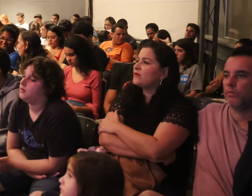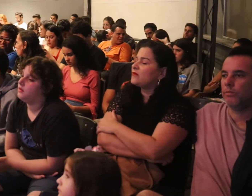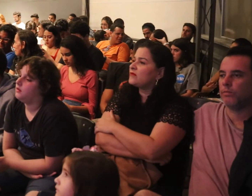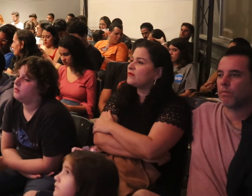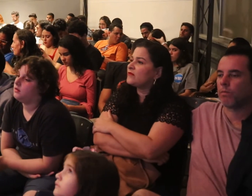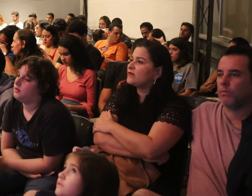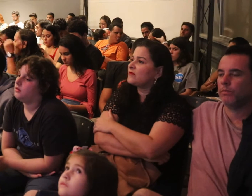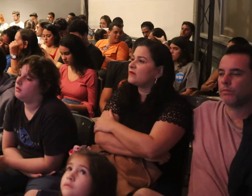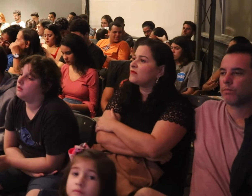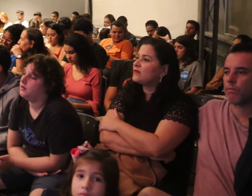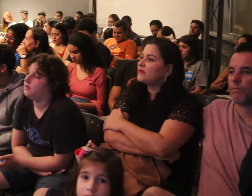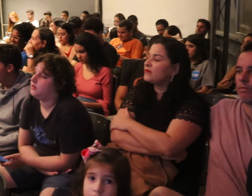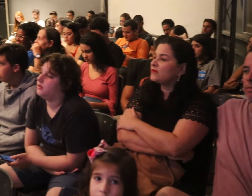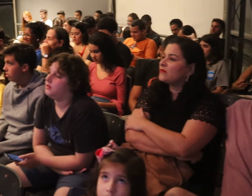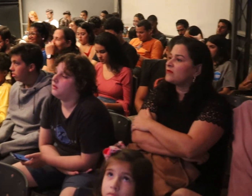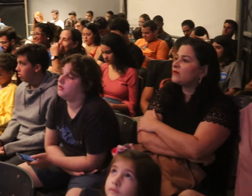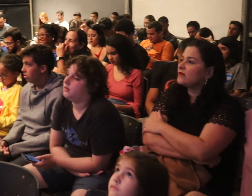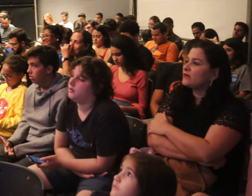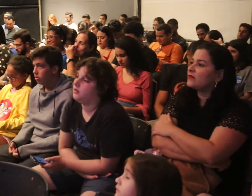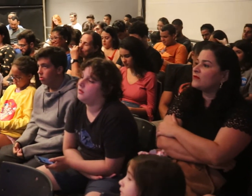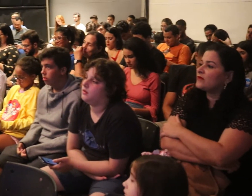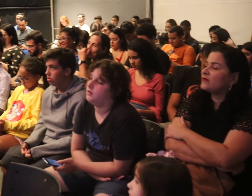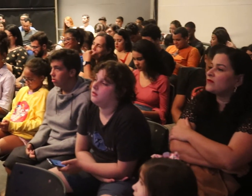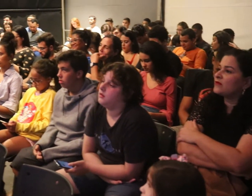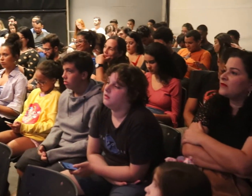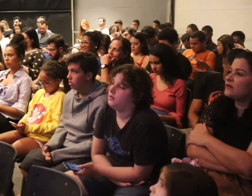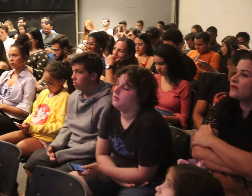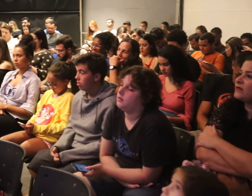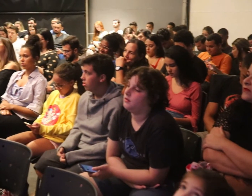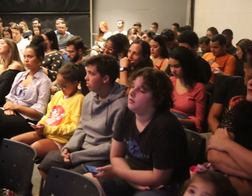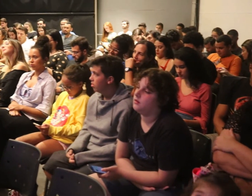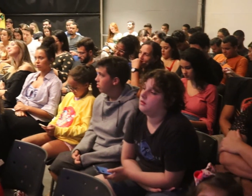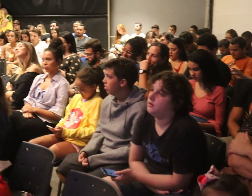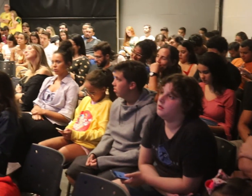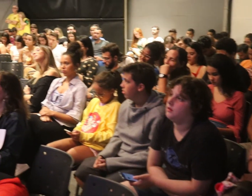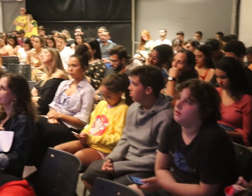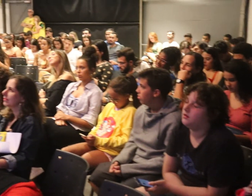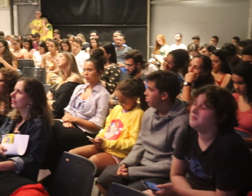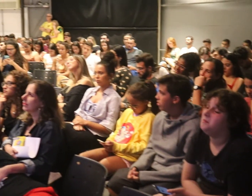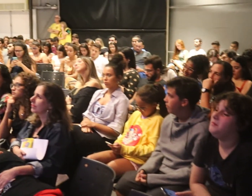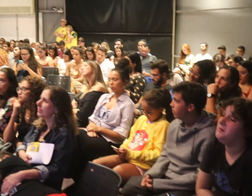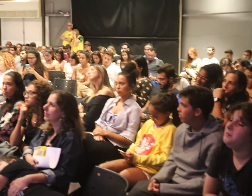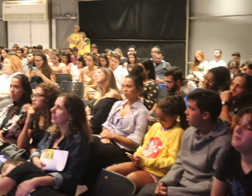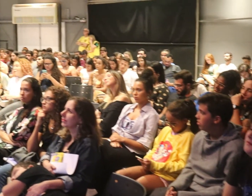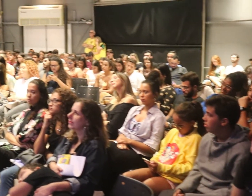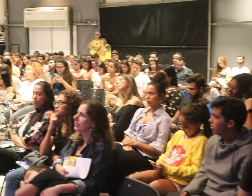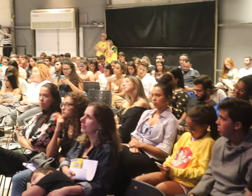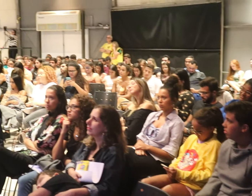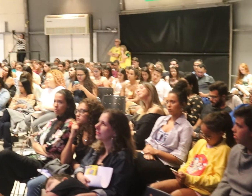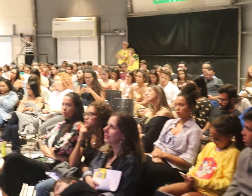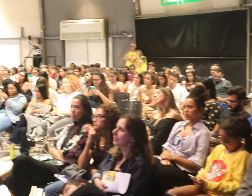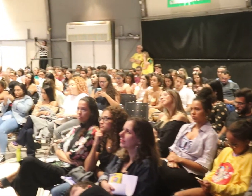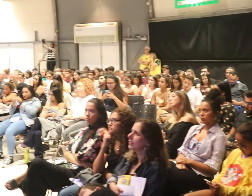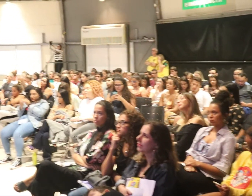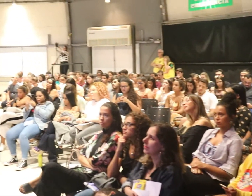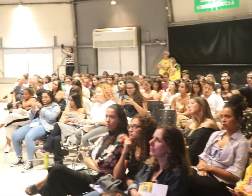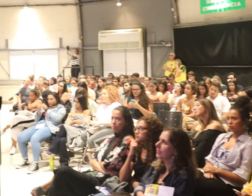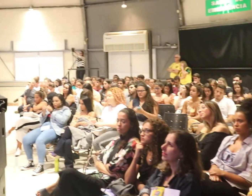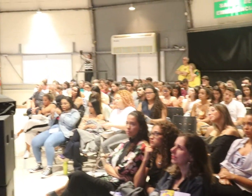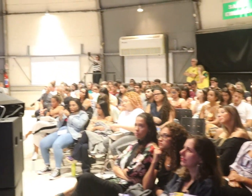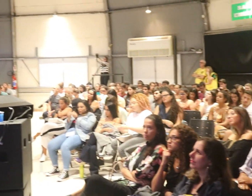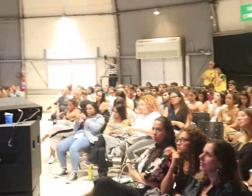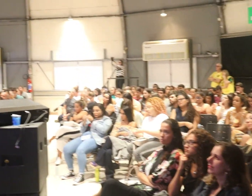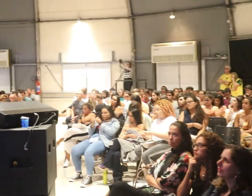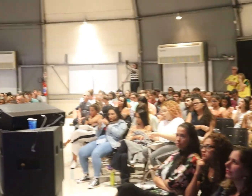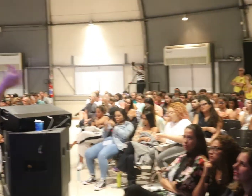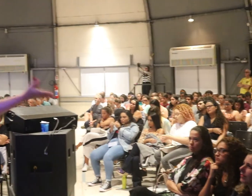vai escrever nos versos 21 e 22, que agora se manifestou uma justiça que provém de Deus, uma justiça que Deus providenciou